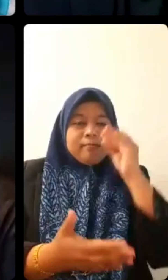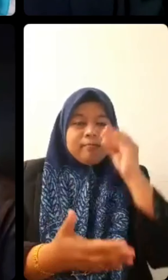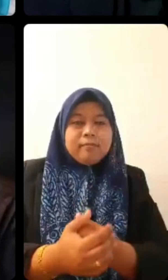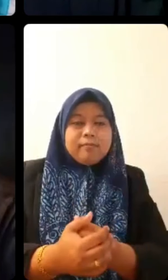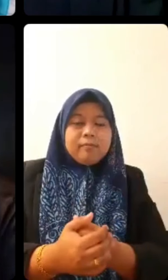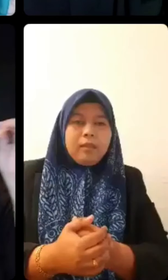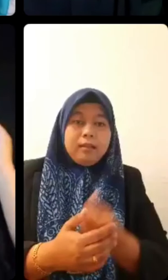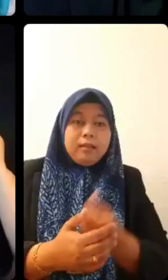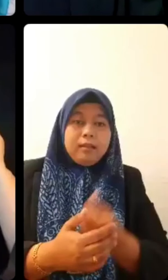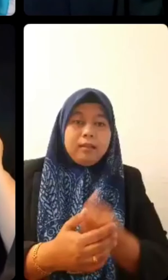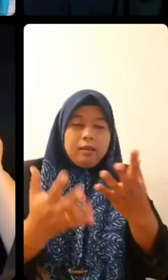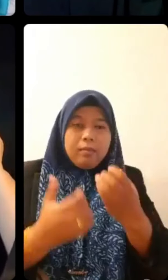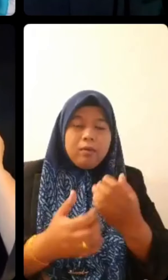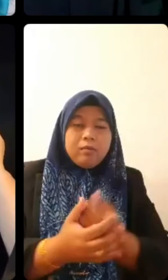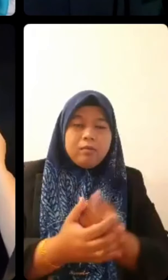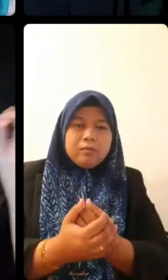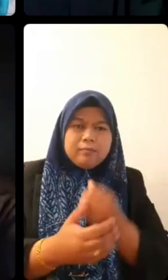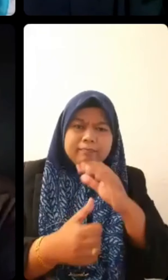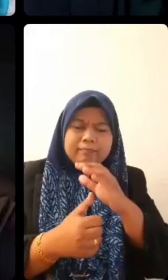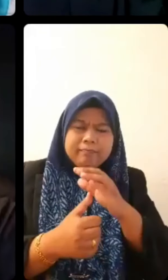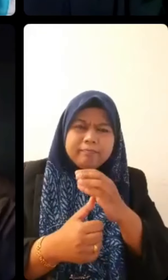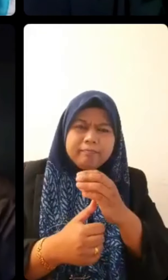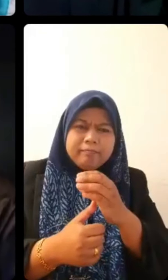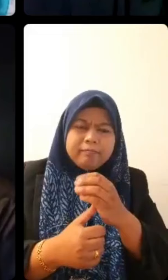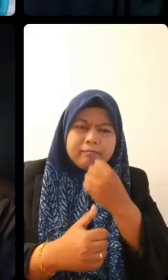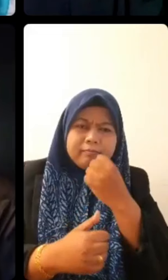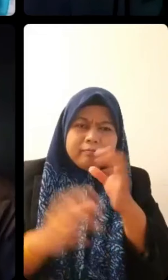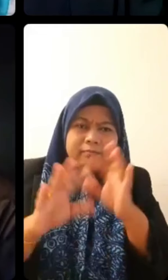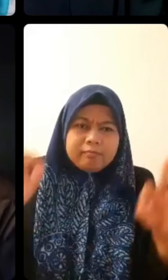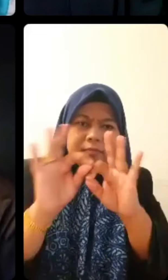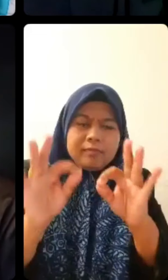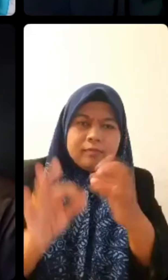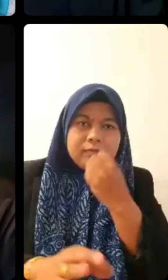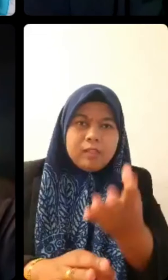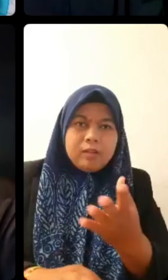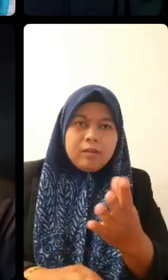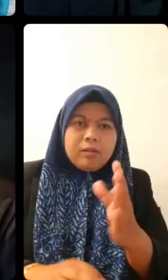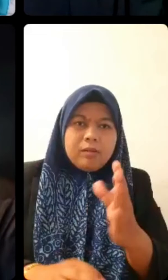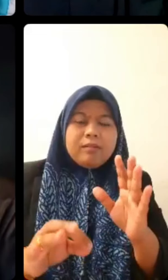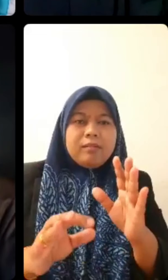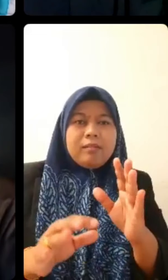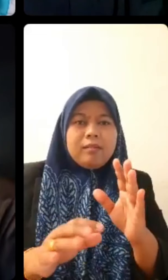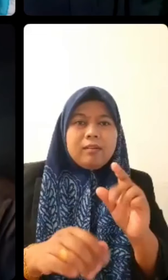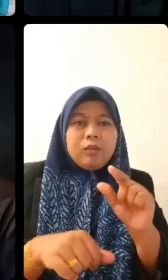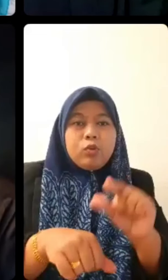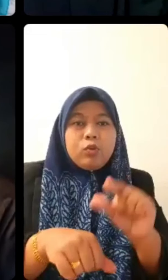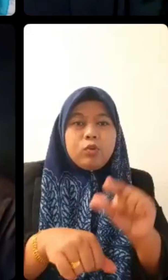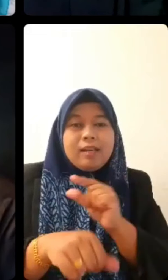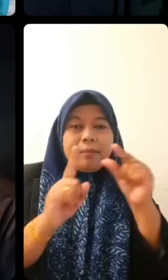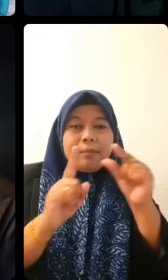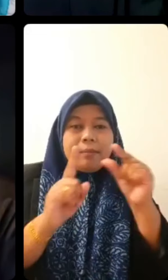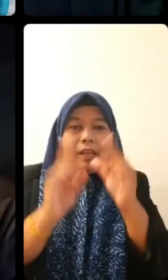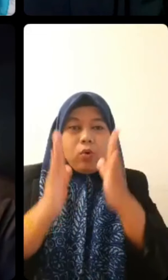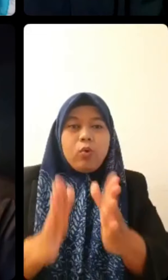kita seharusnya, tak kira siapa, gunalah istilah orang pekak. Okay. Bukan istilah orang